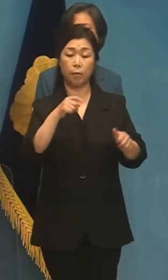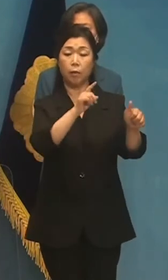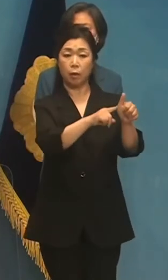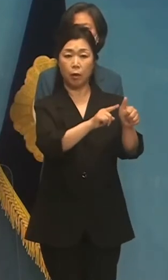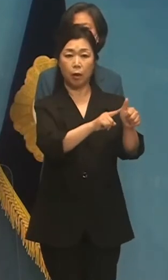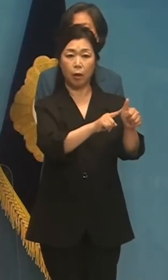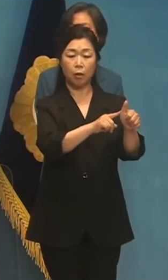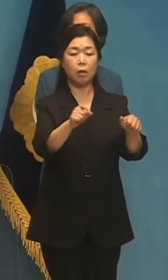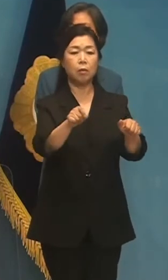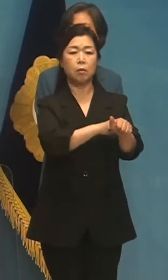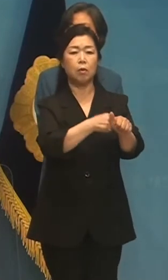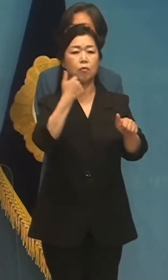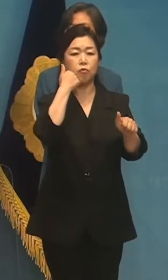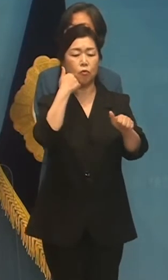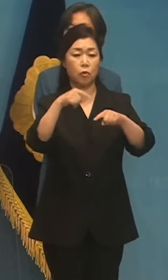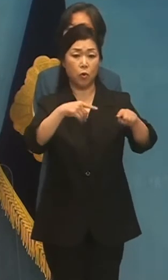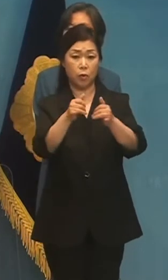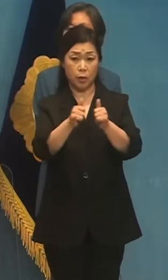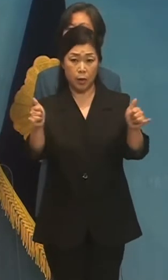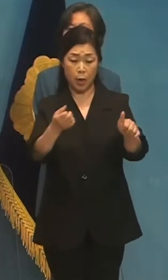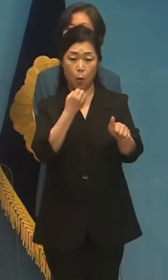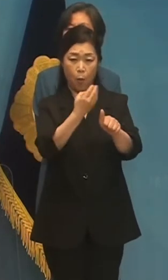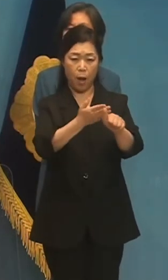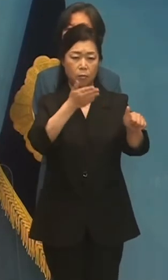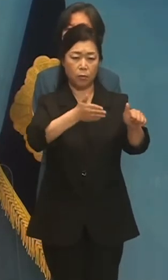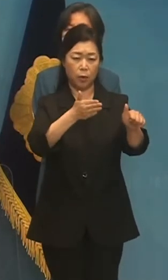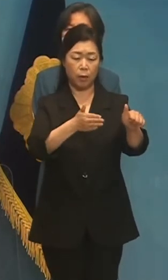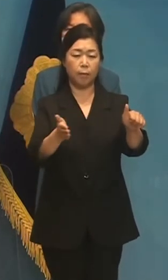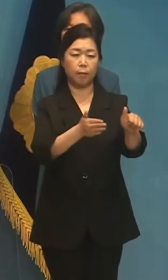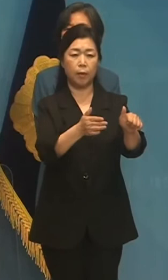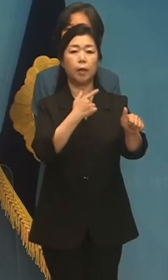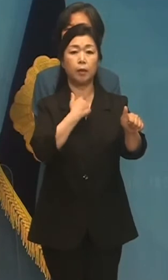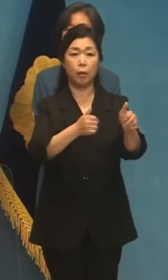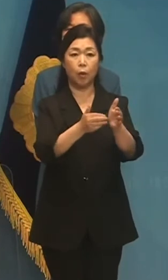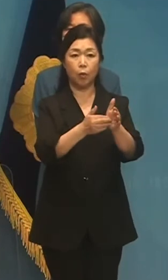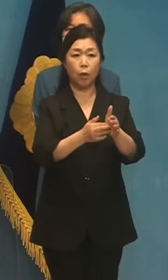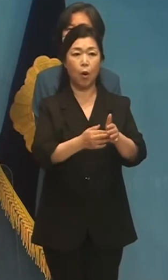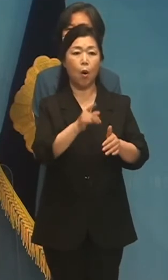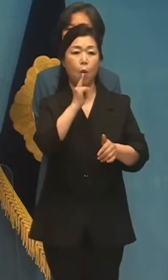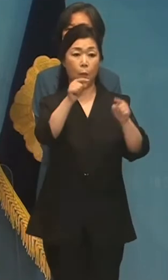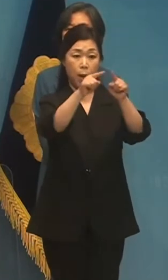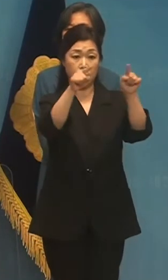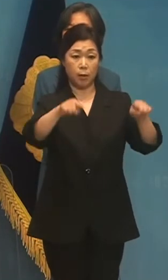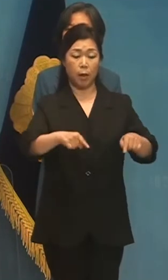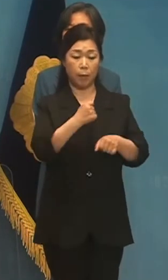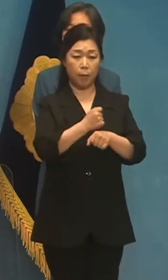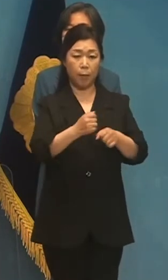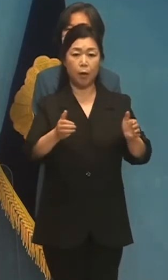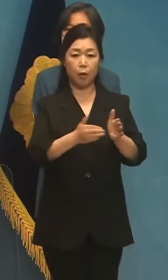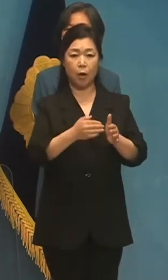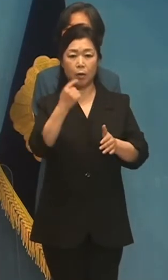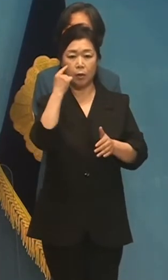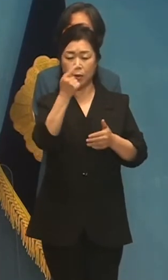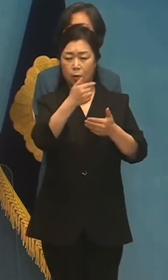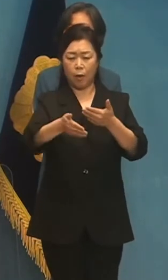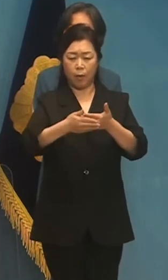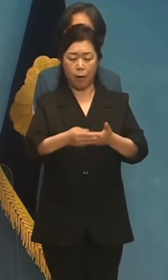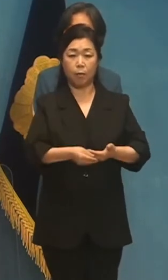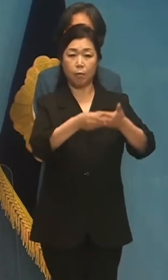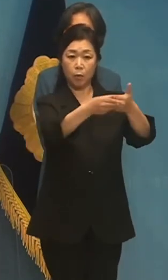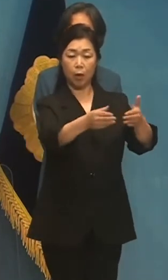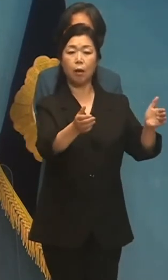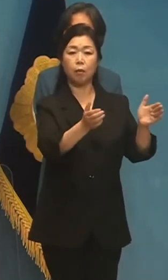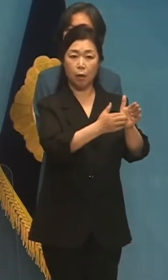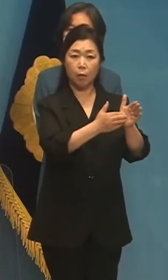국민의힘에게 특정 정치인들에 대한 고발을 사주했다, 고발장을 작성하고 증거까지